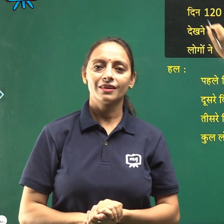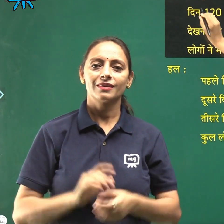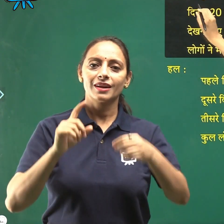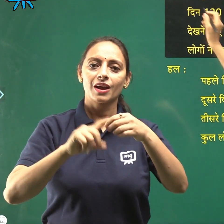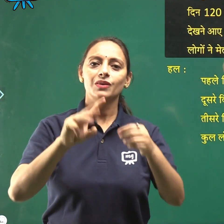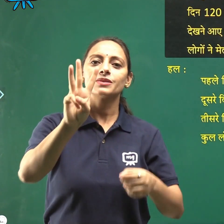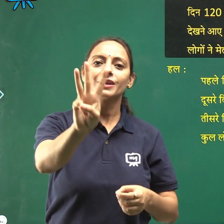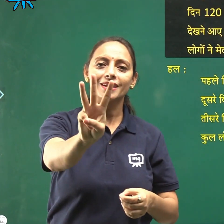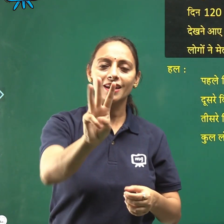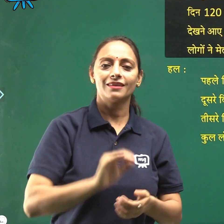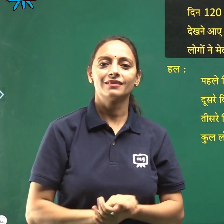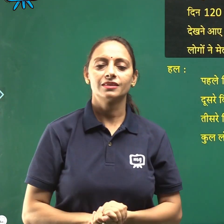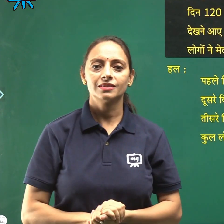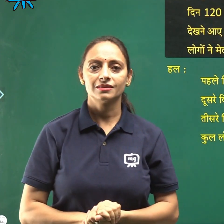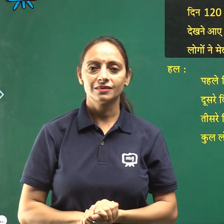प्रश्न तीन,